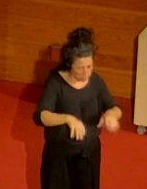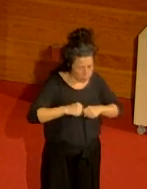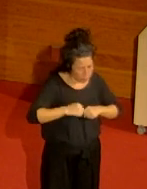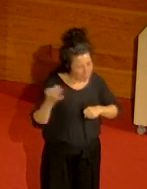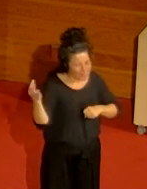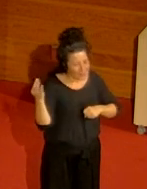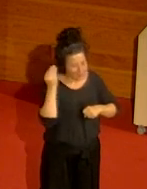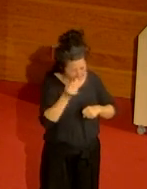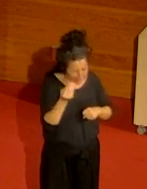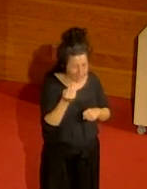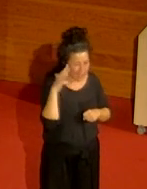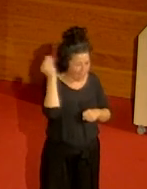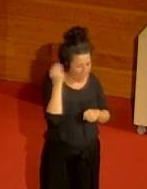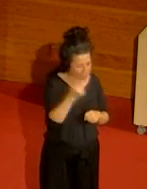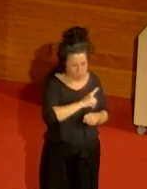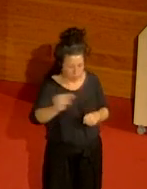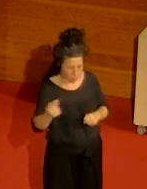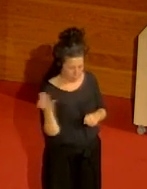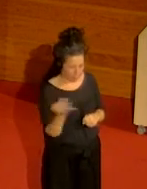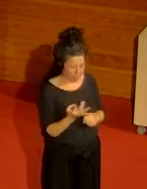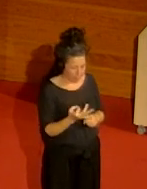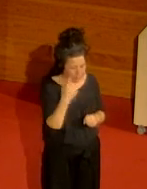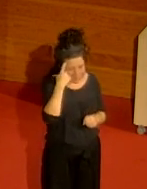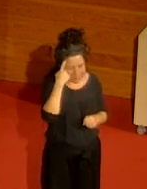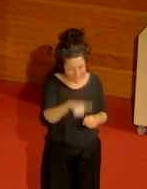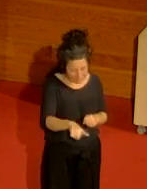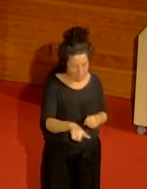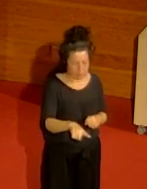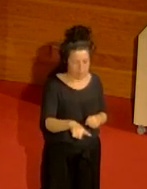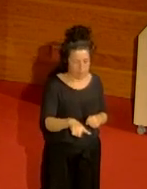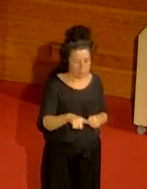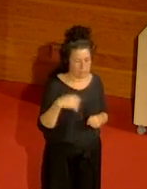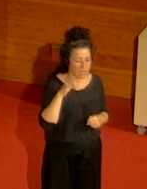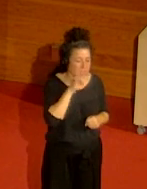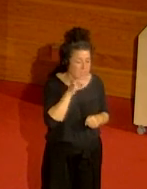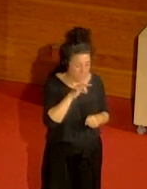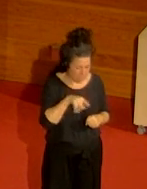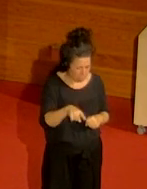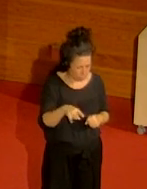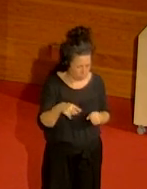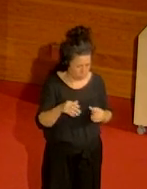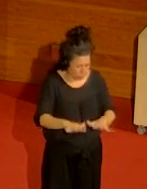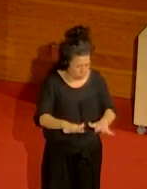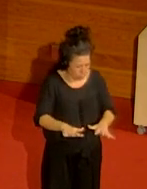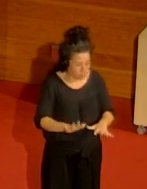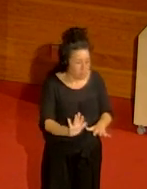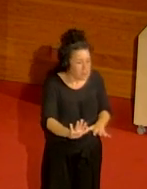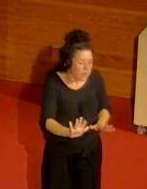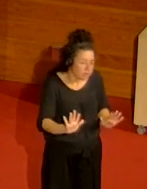que los árabes También tienen una historia de miles de varios siglos En ese territorio no